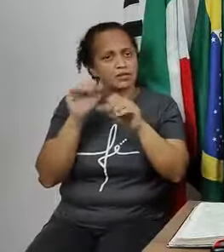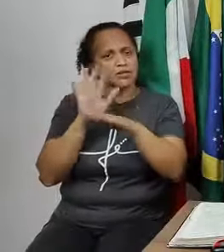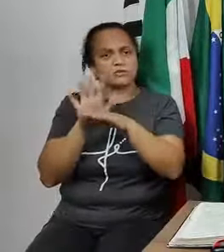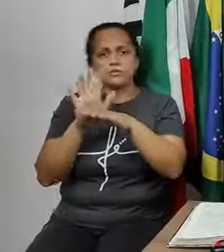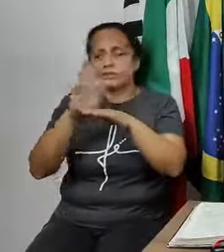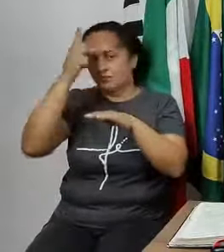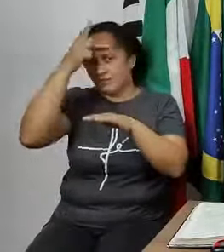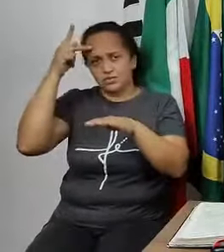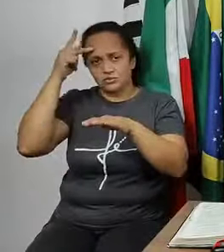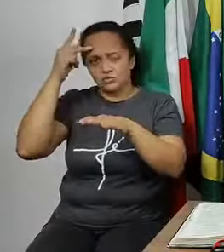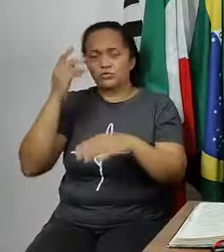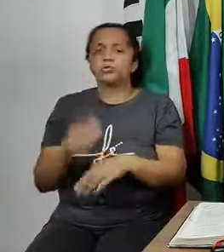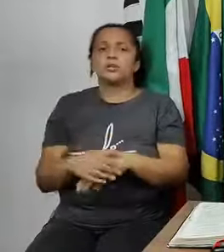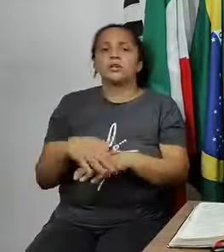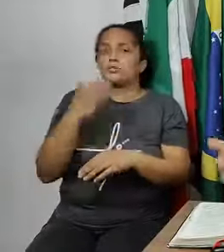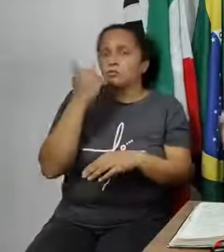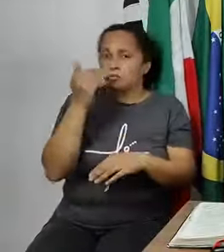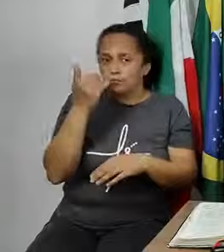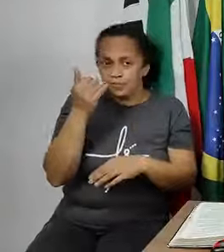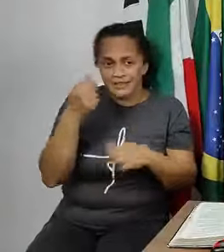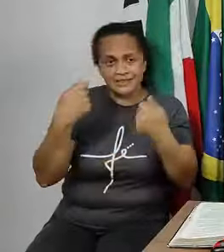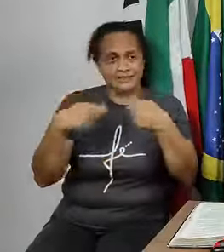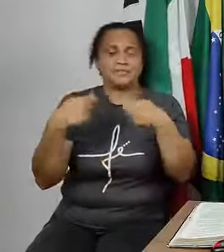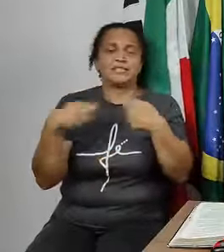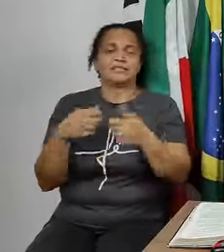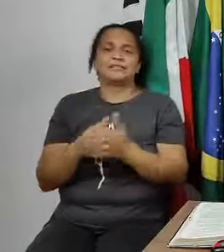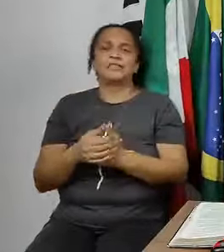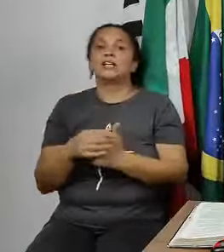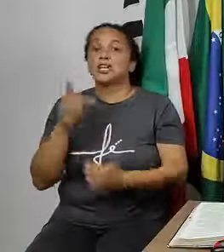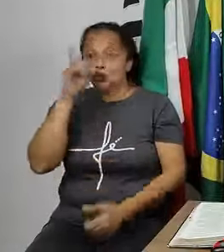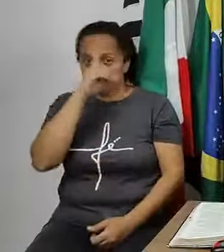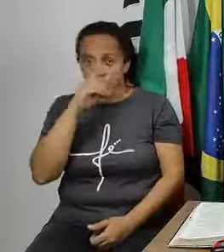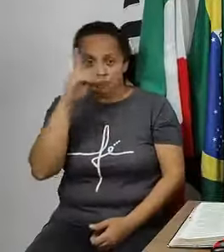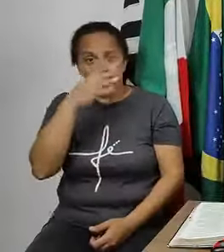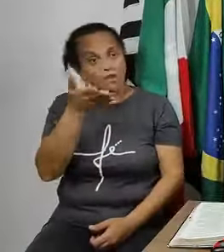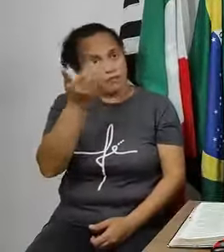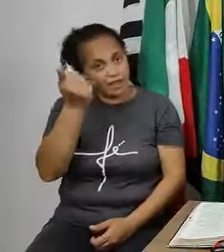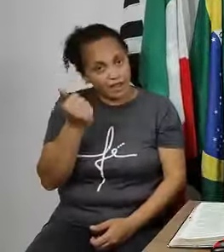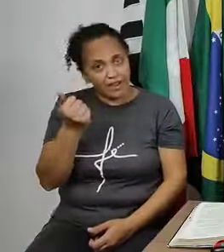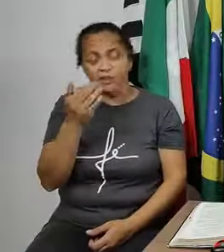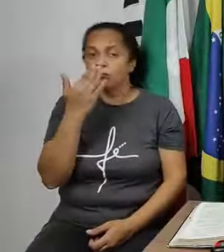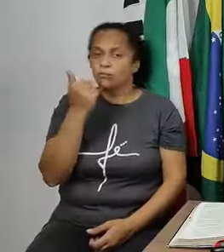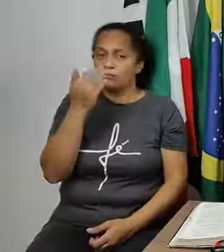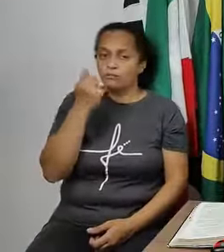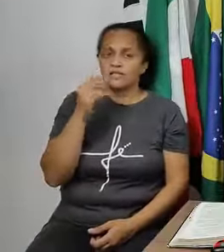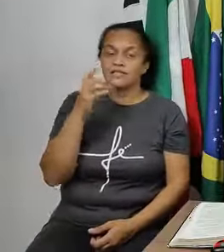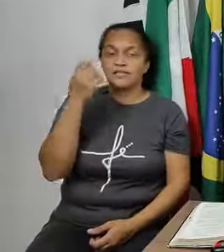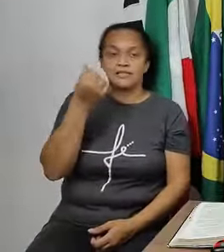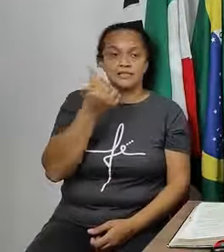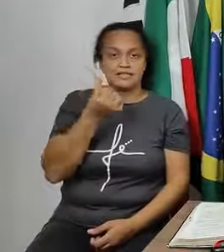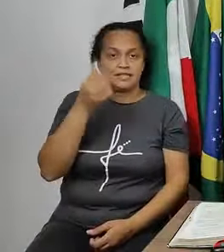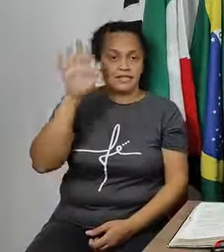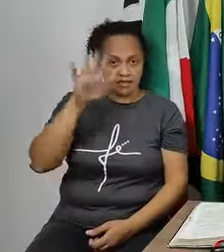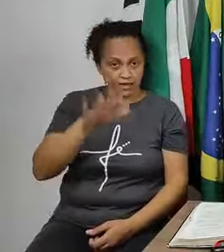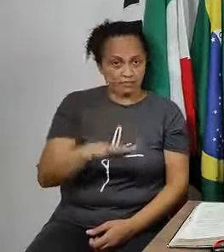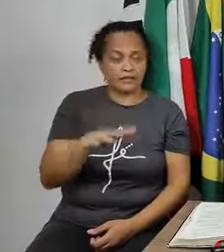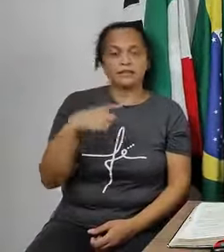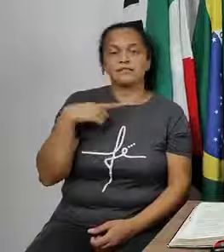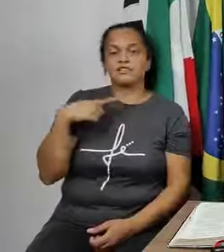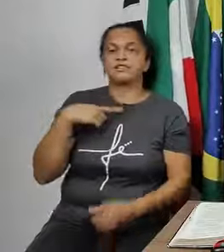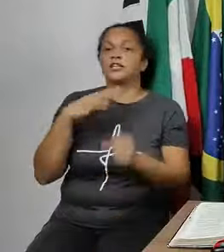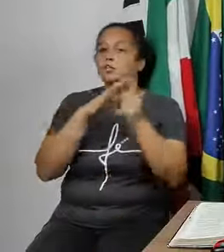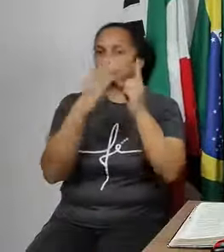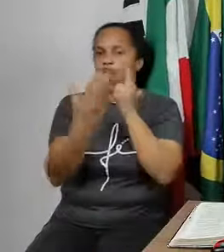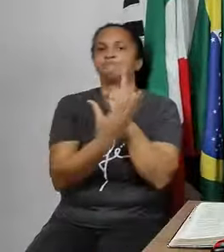compromissos, os alimentos, traga os alimentos domingo 6 da tarde, nós temos o culto de